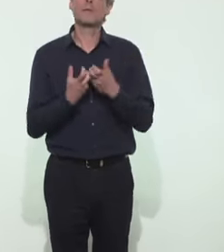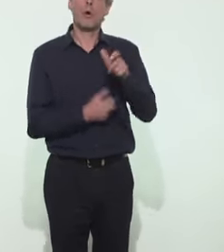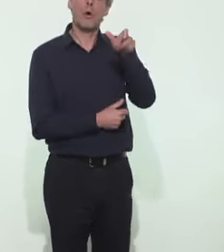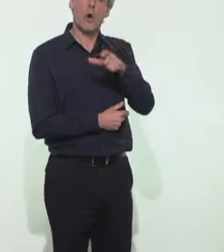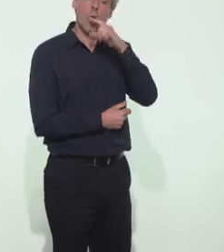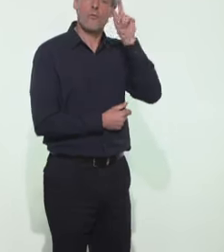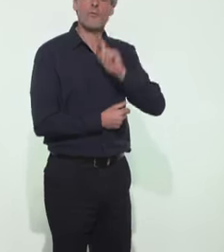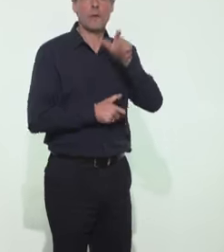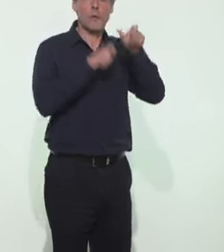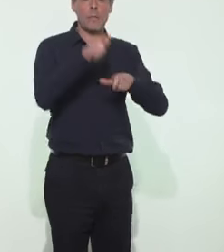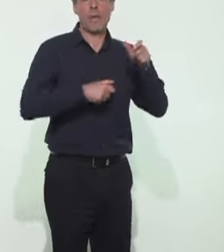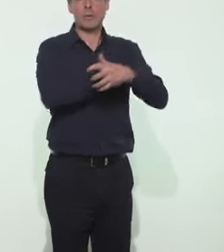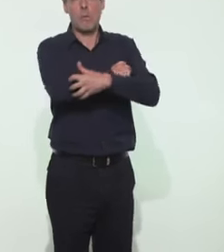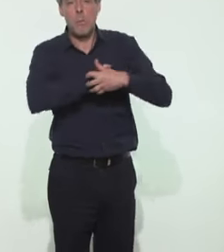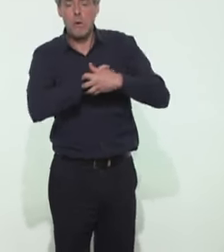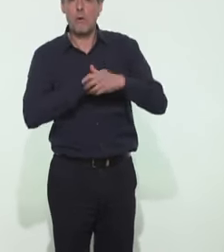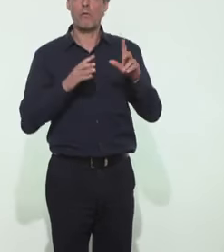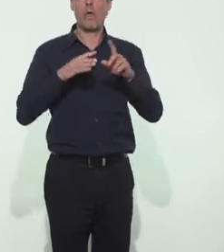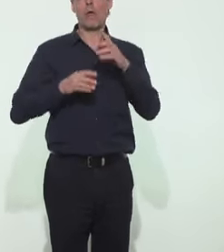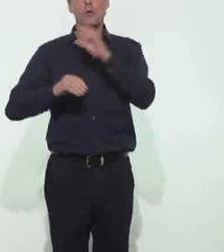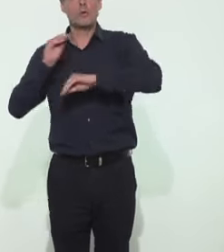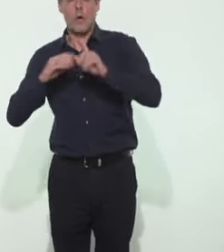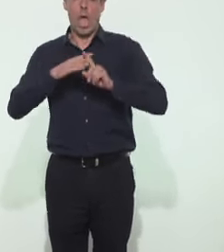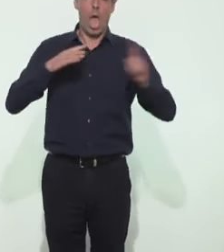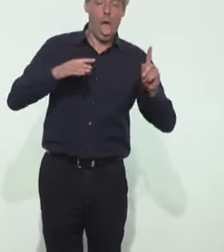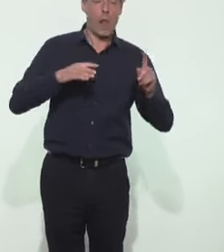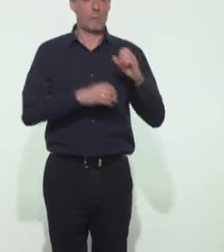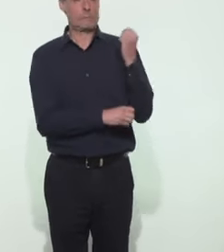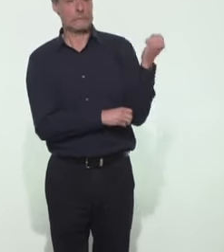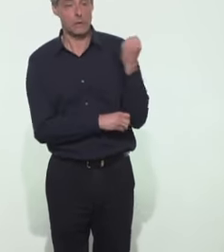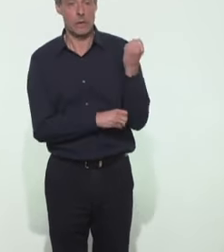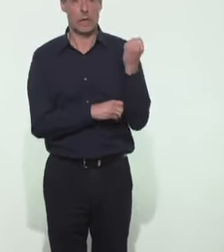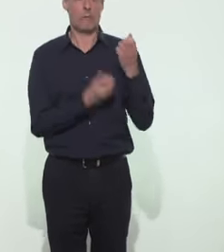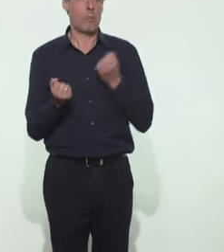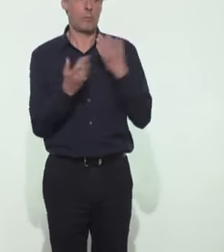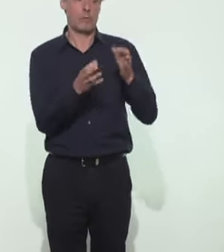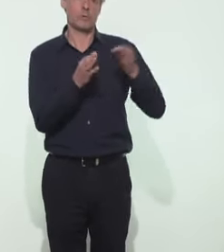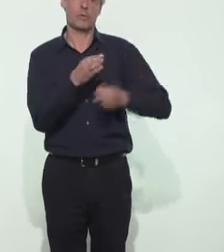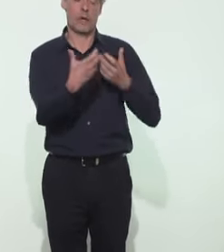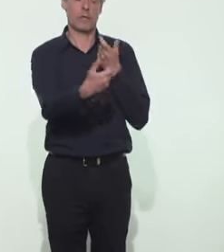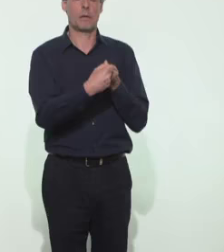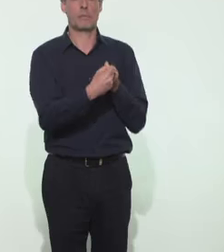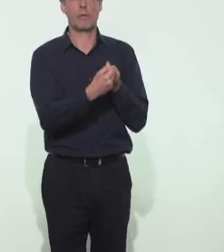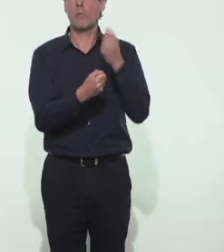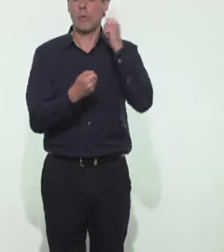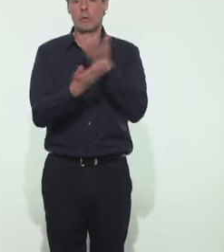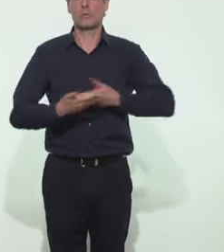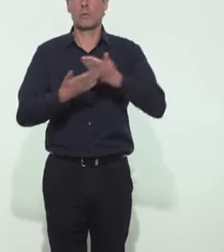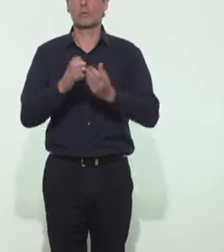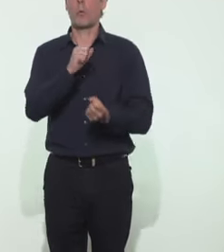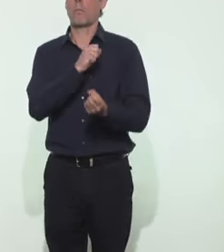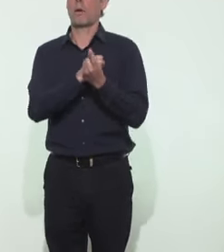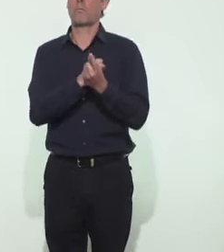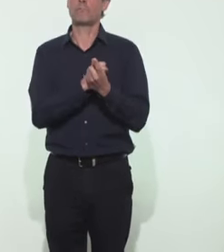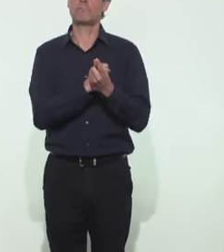et de français précaire éloigné de l'accès aux soins auxquels il convient d'apporter toutes les solutions possibles dans cette situation exceptionnelle ces